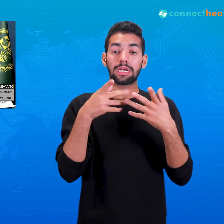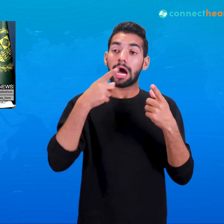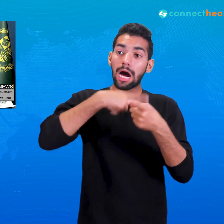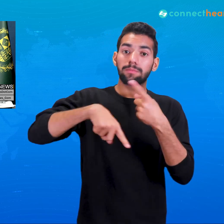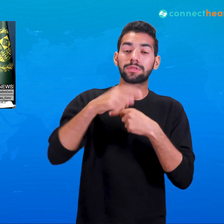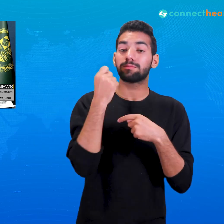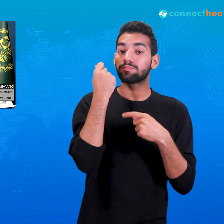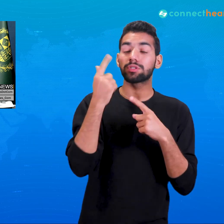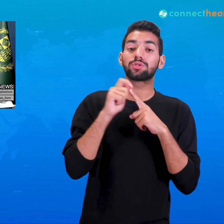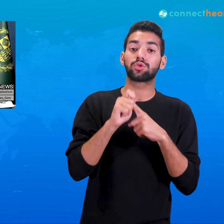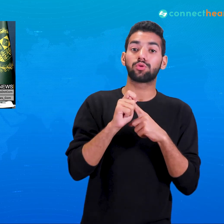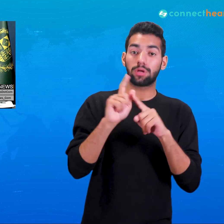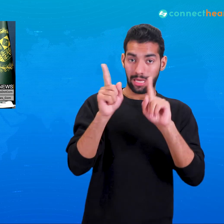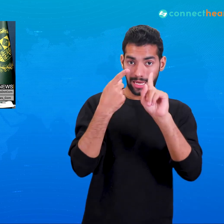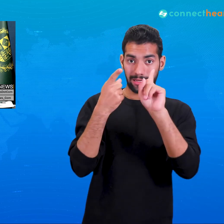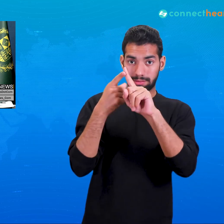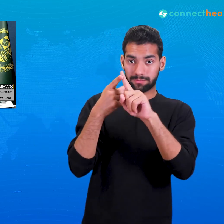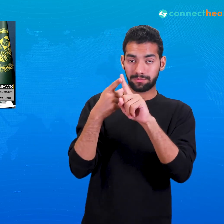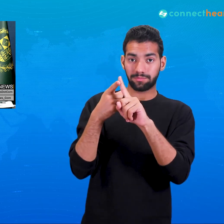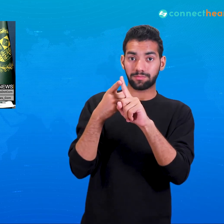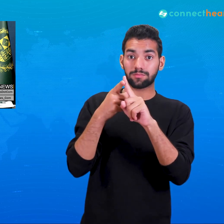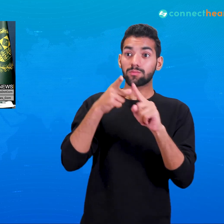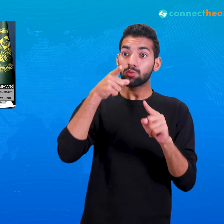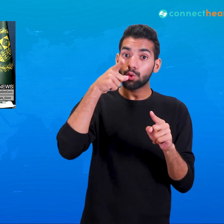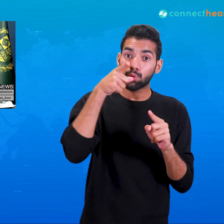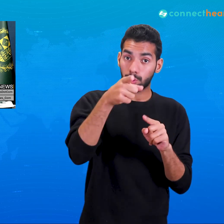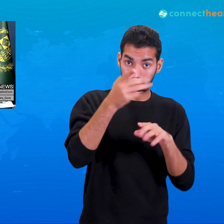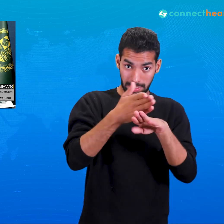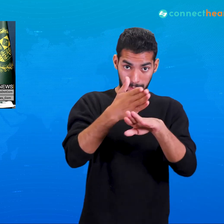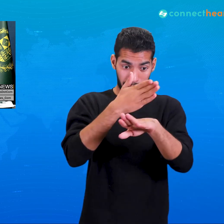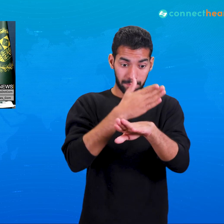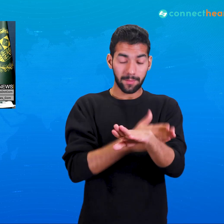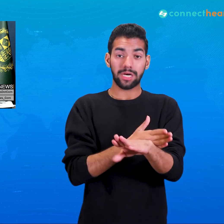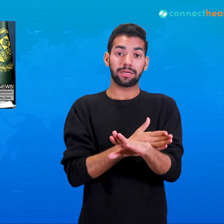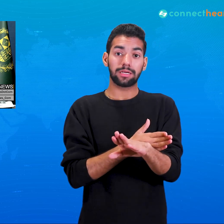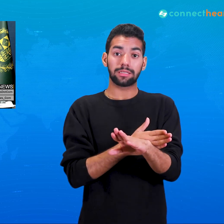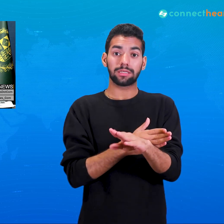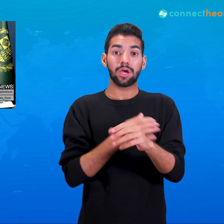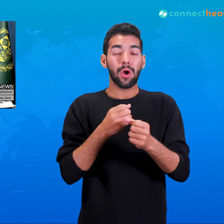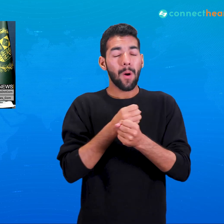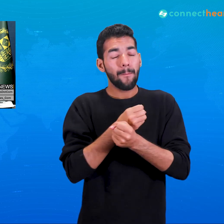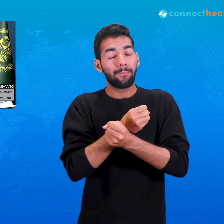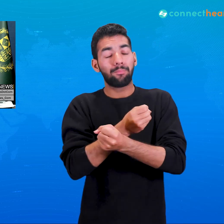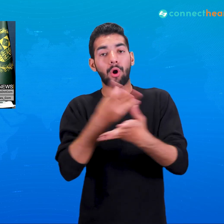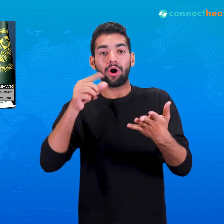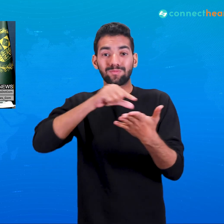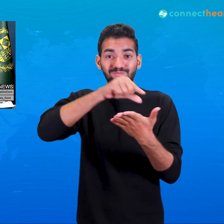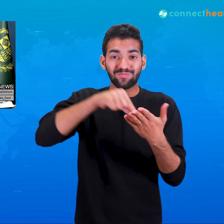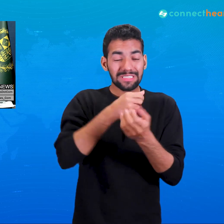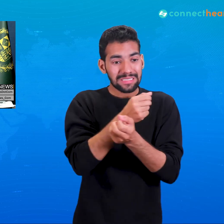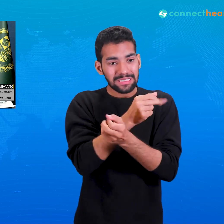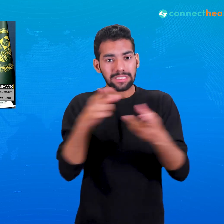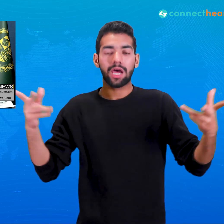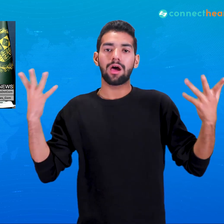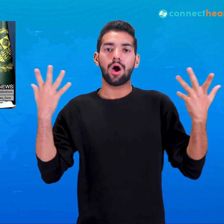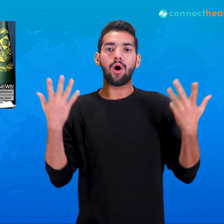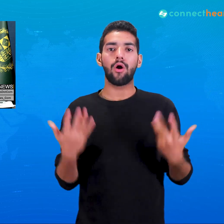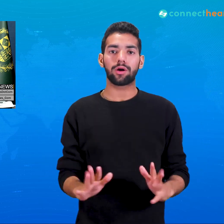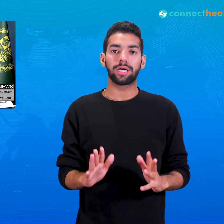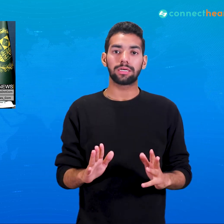پلیز اپنے ذہن میں ڈال لیں۔ ایک کہ تمہارے سے پہلے بڑی قومیں تباہ